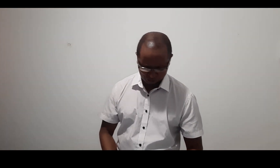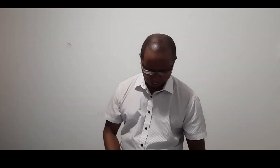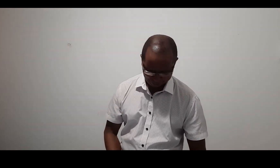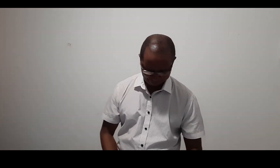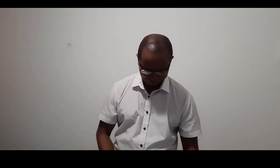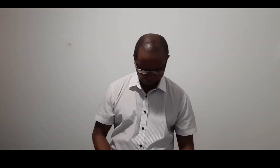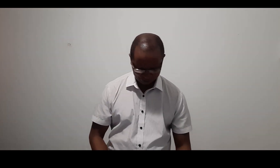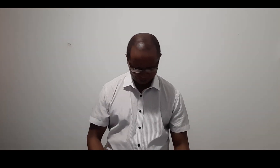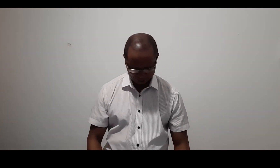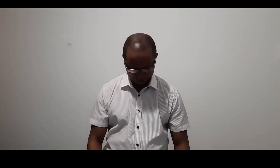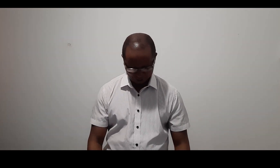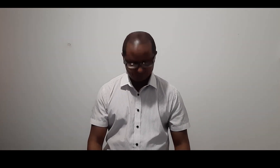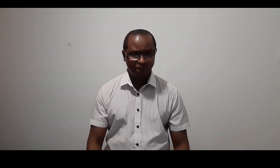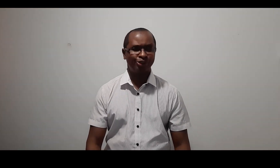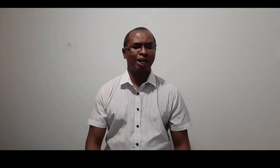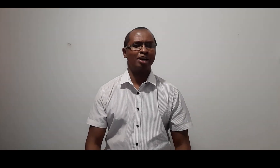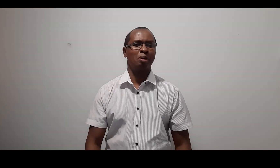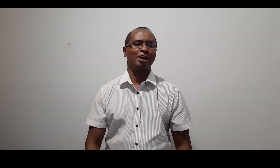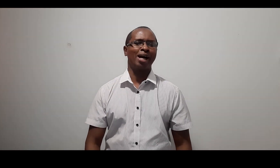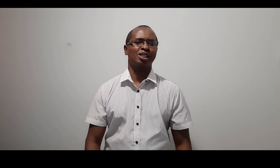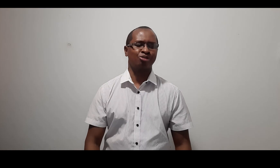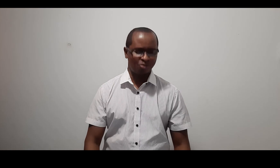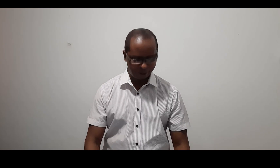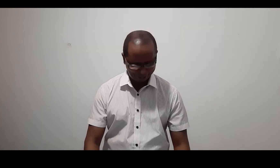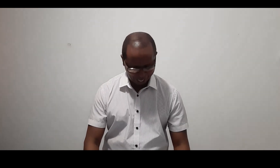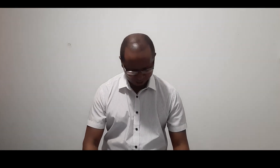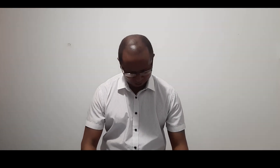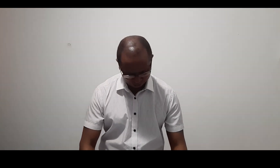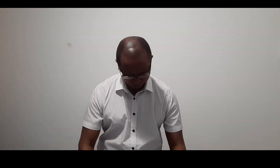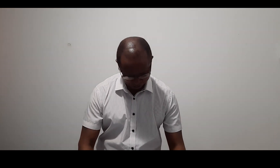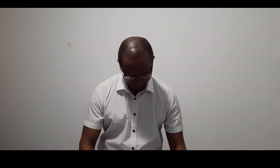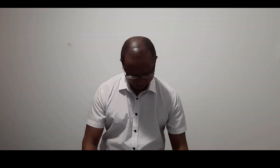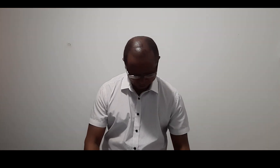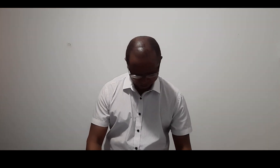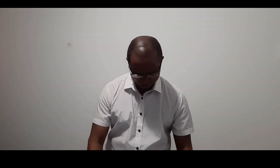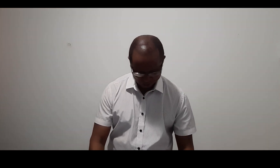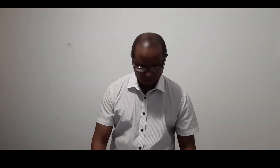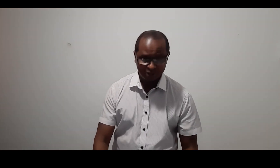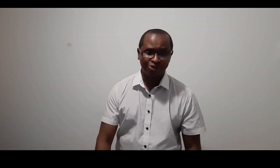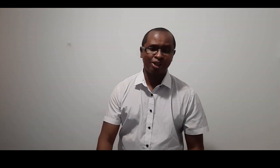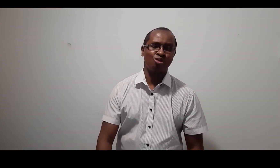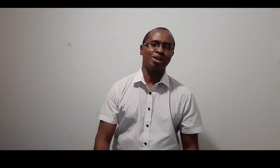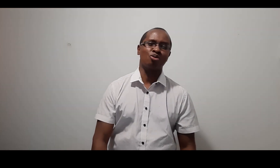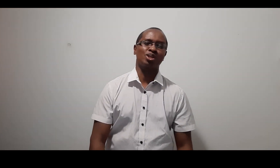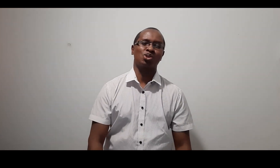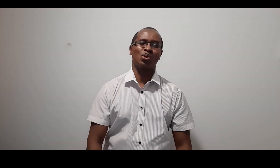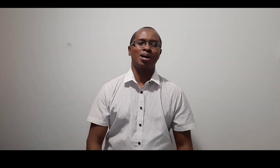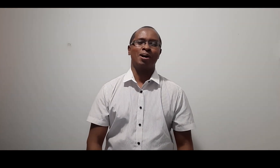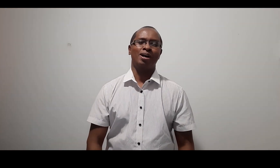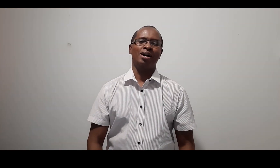zany, feny fahalemem-panahy sy famoram-panahy zany fo zany, feny fanaovantsoa,